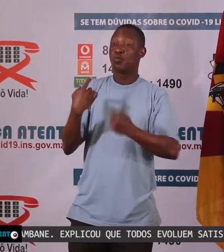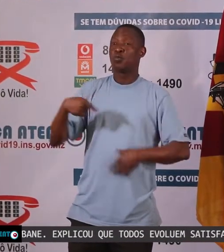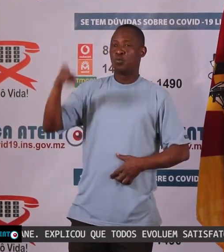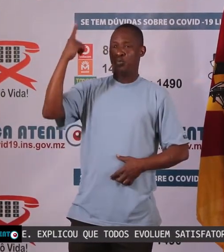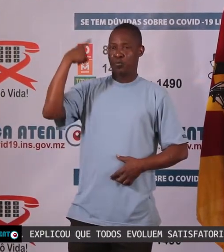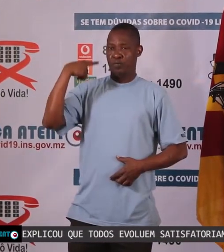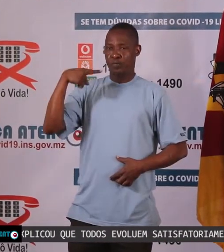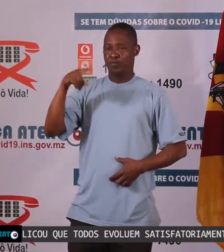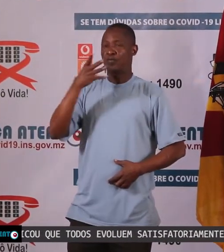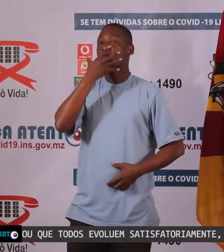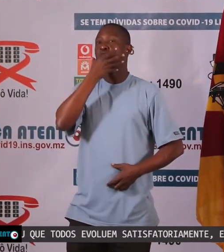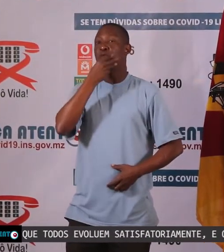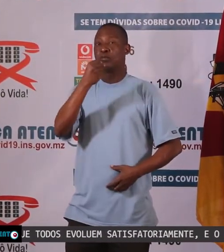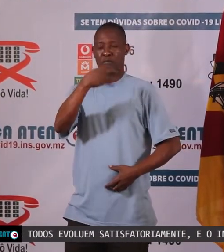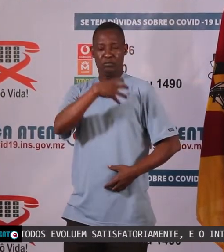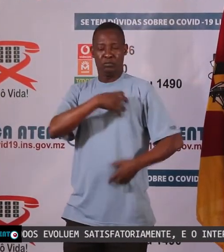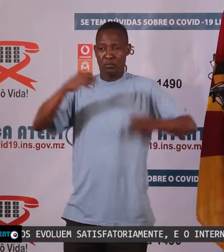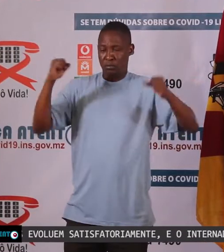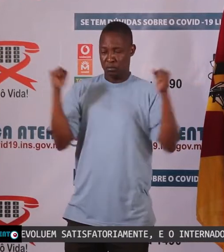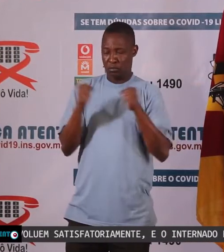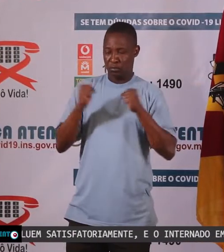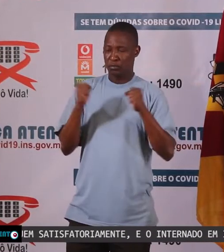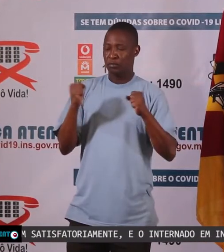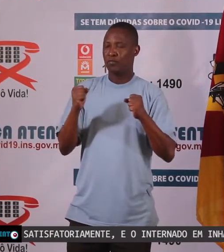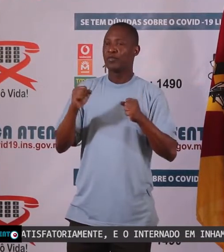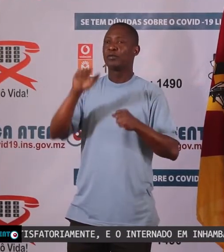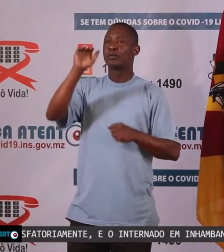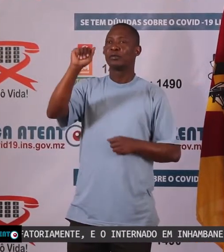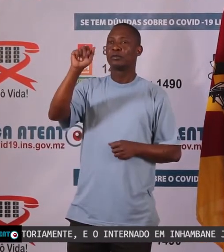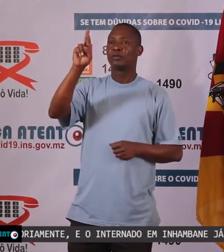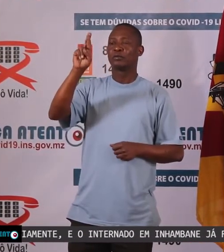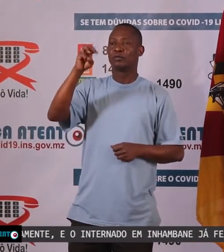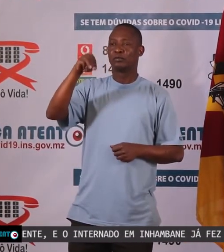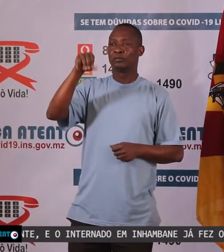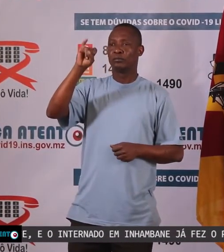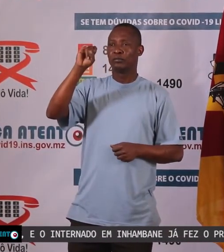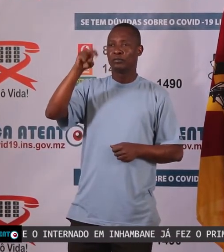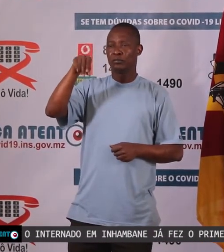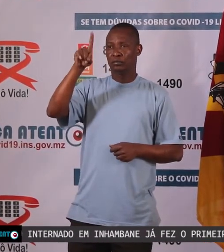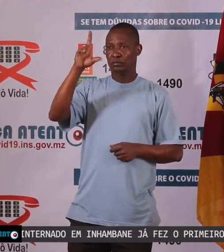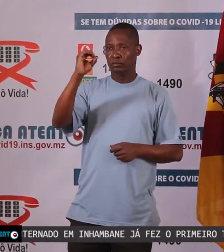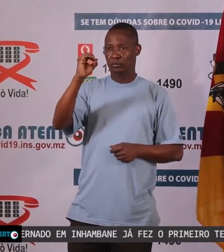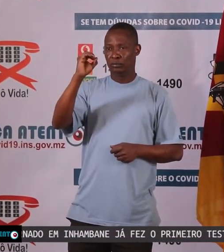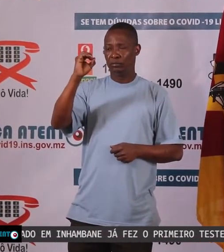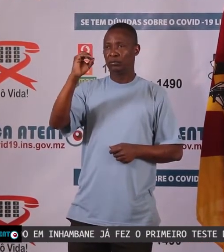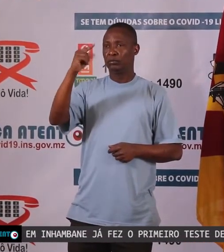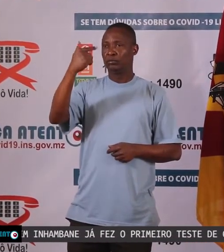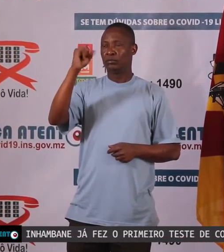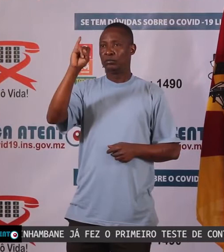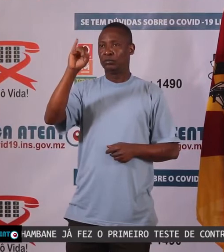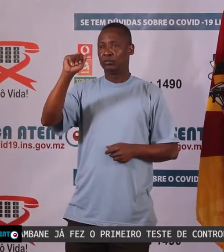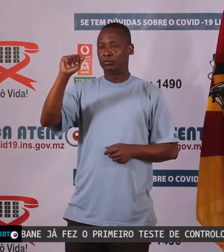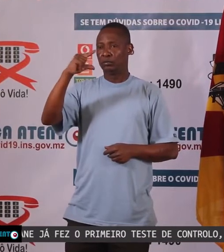ontem por Sua Excelência Ministro da Saúde, Dr. Armindo Tiago, revelaram que há uma